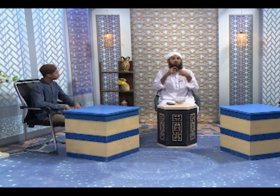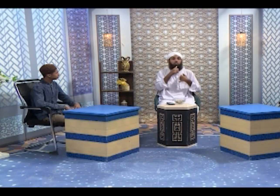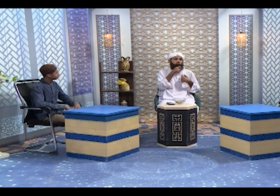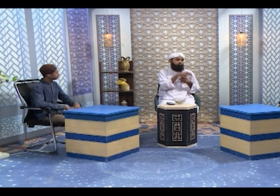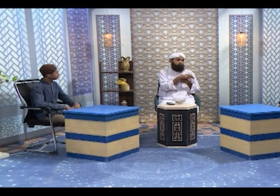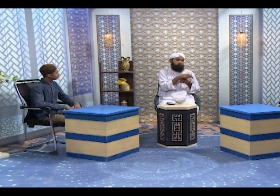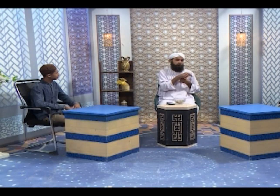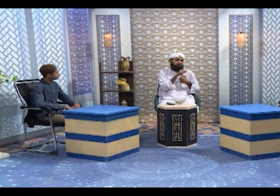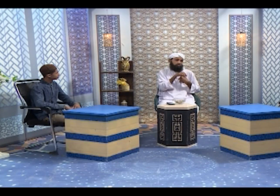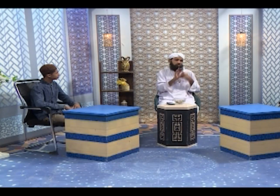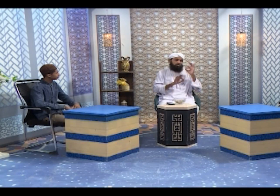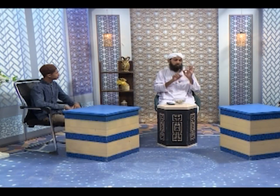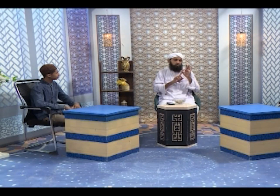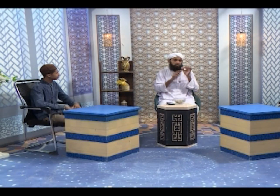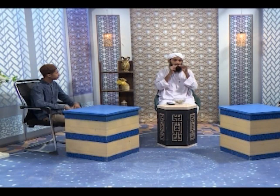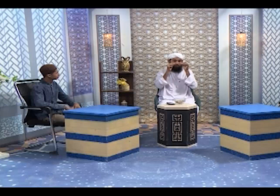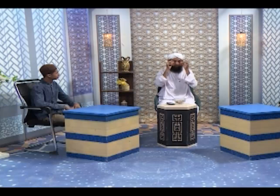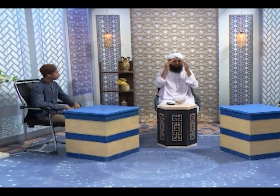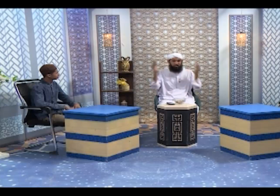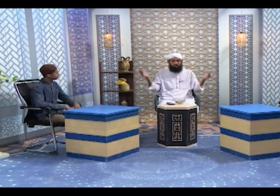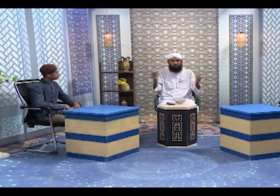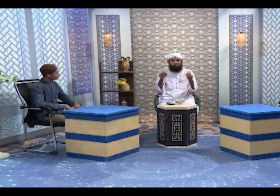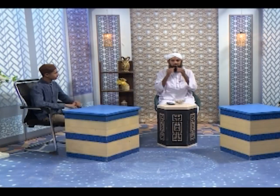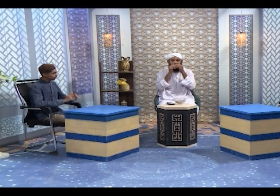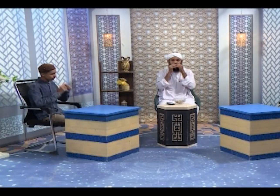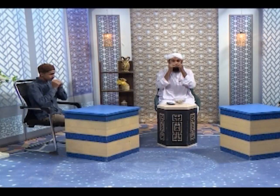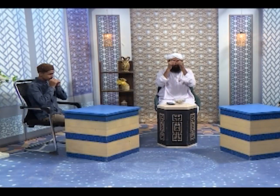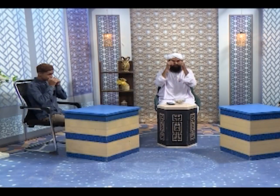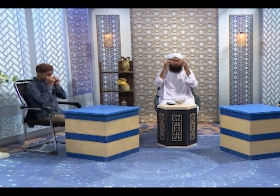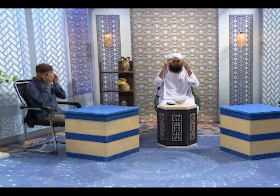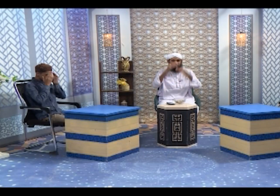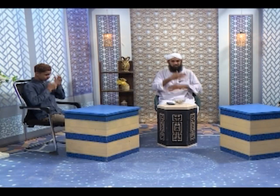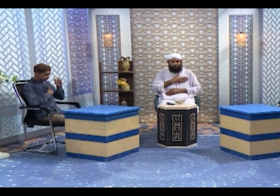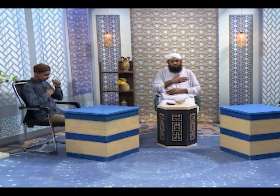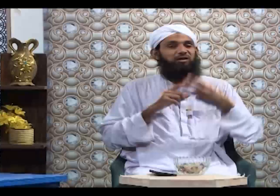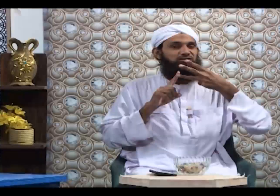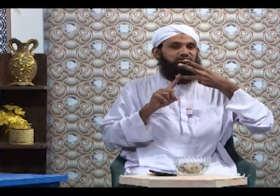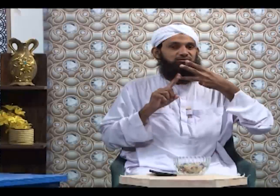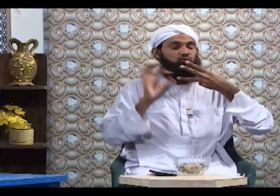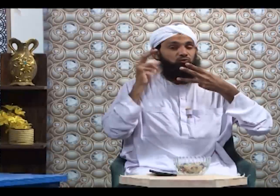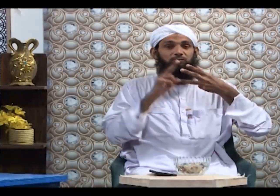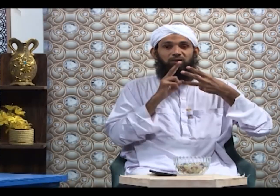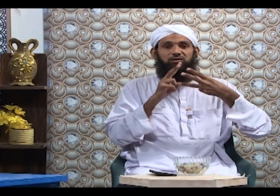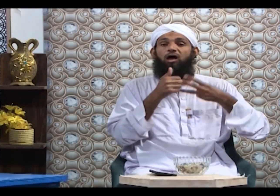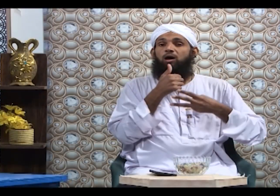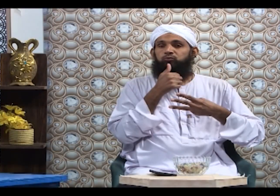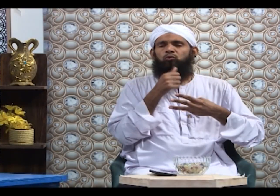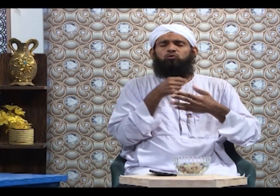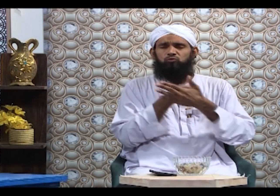علی الحبیب صلی اللہ علی محمد صلی اللہ علیہ وسلم۔ نمبر 3، نرم لہجے میں اصلاح کیجیے۔ پیارے